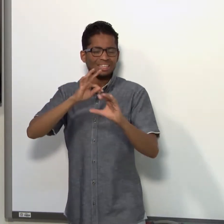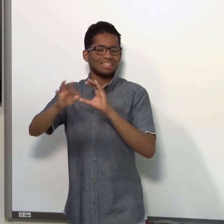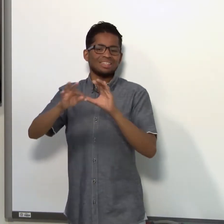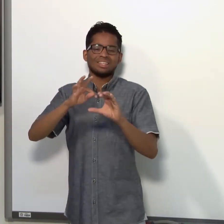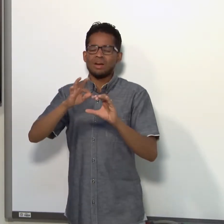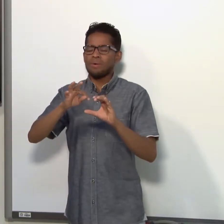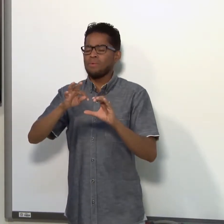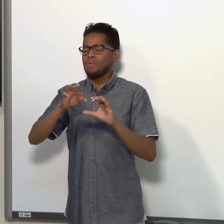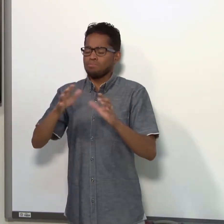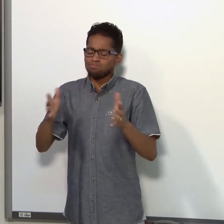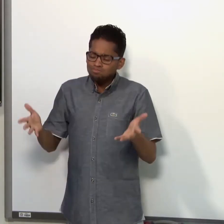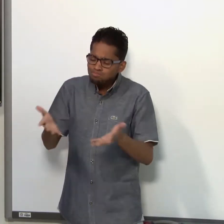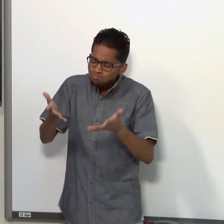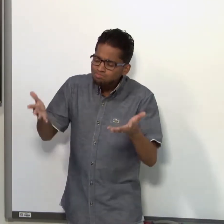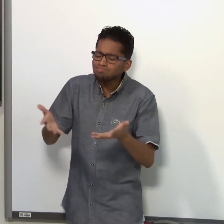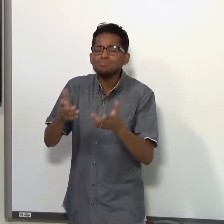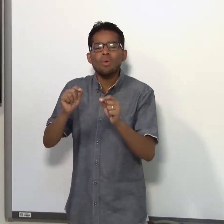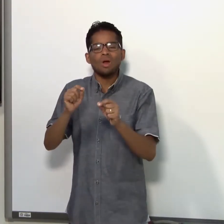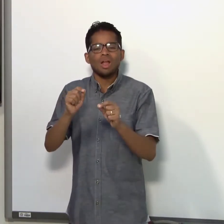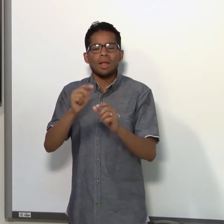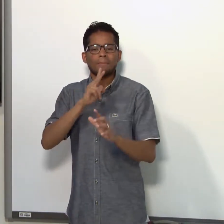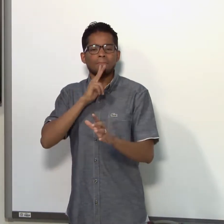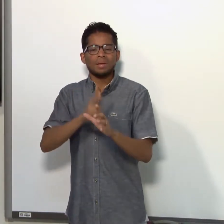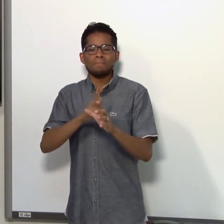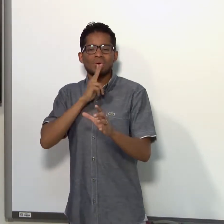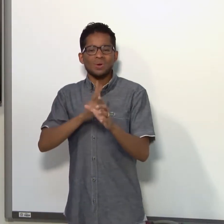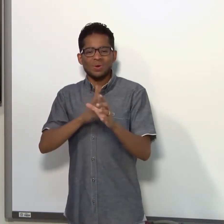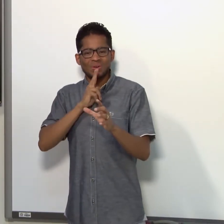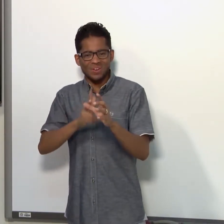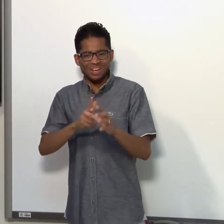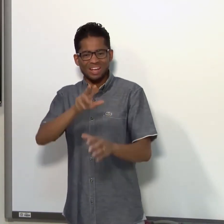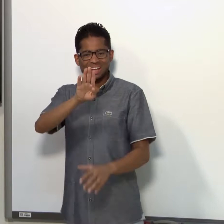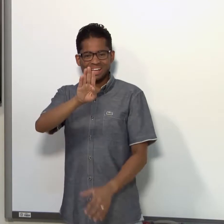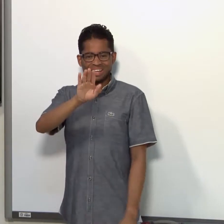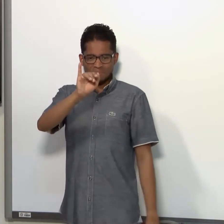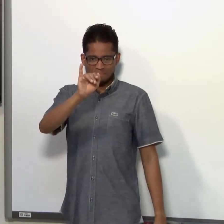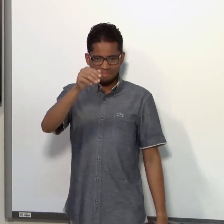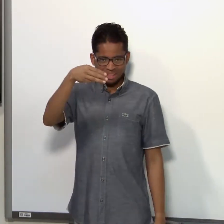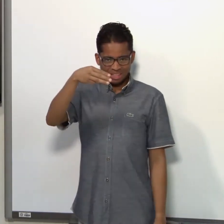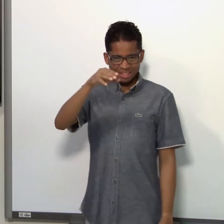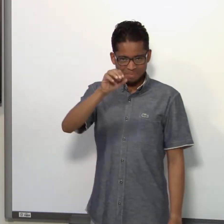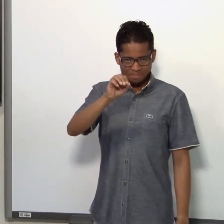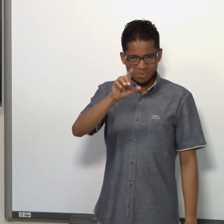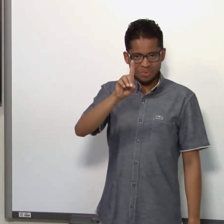Na comunicação total, ocorre o bimodalismo.